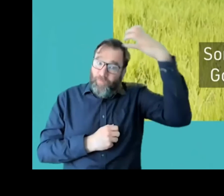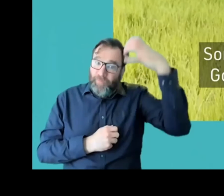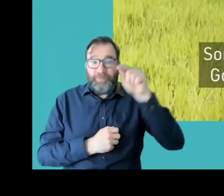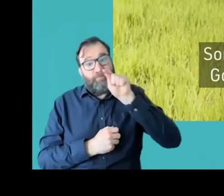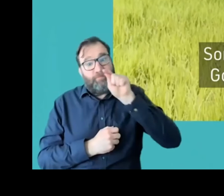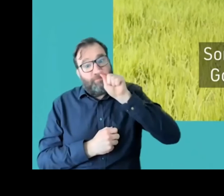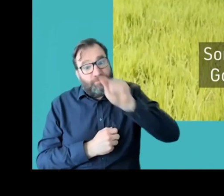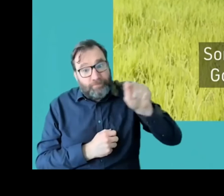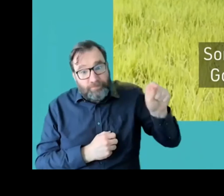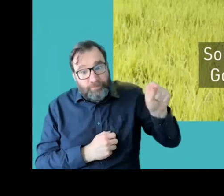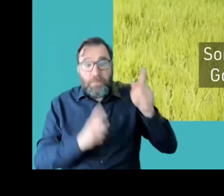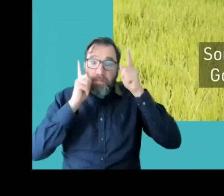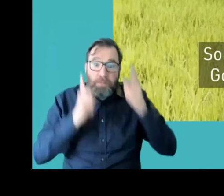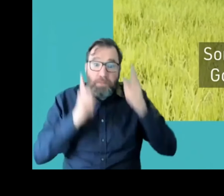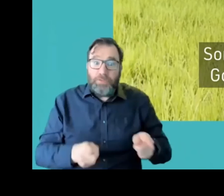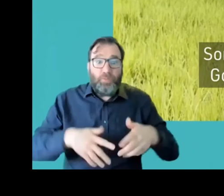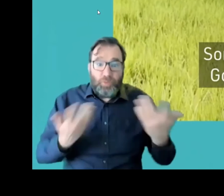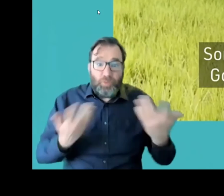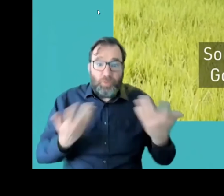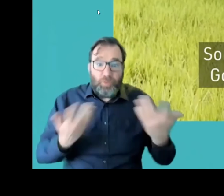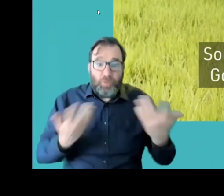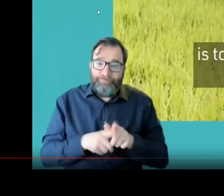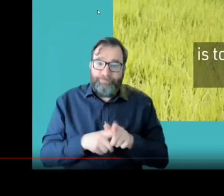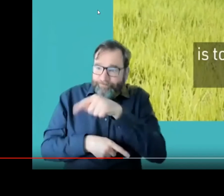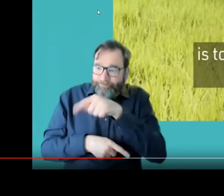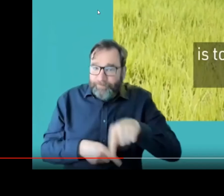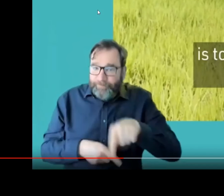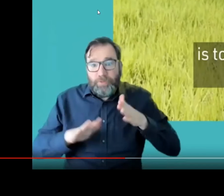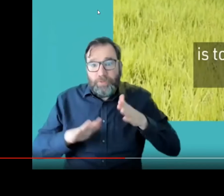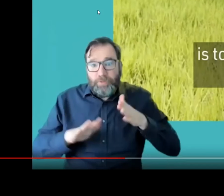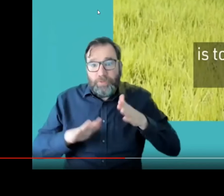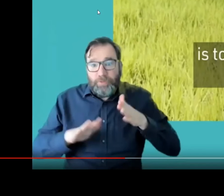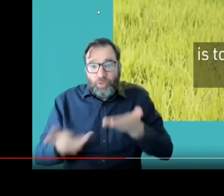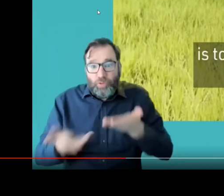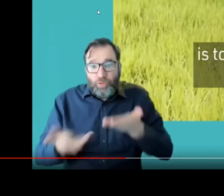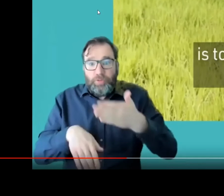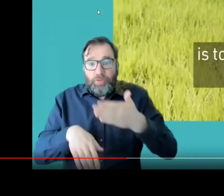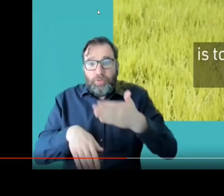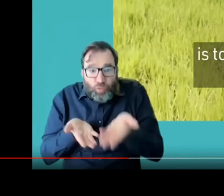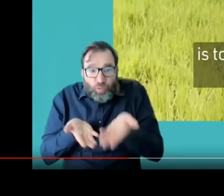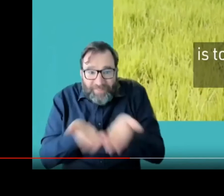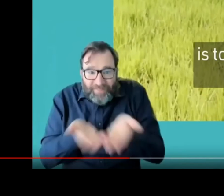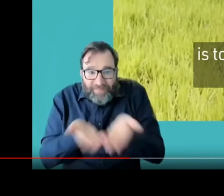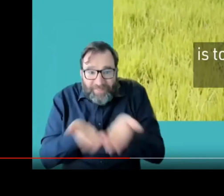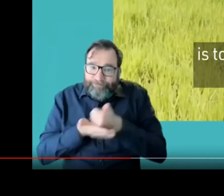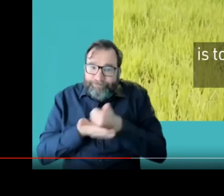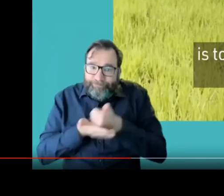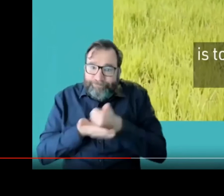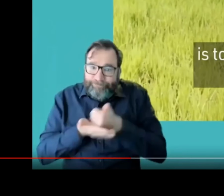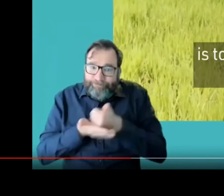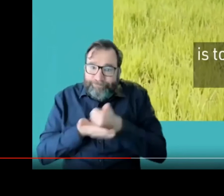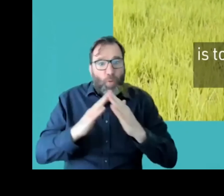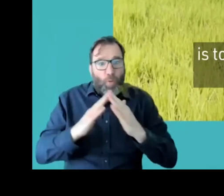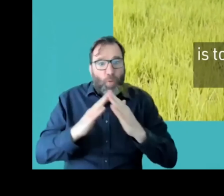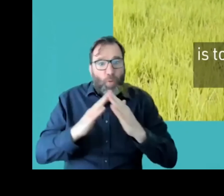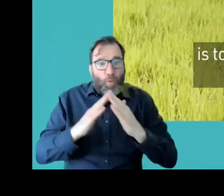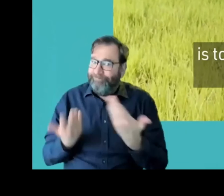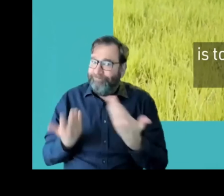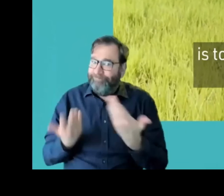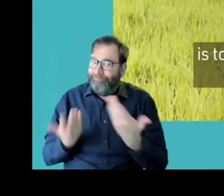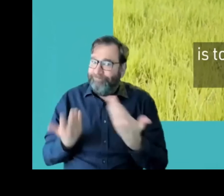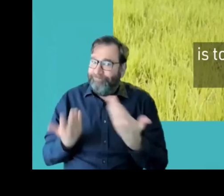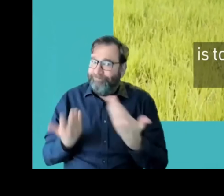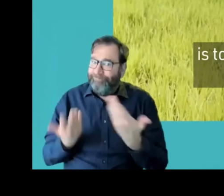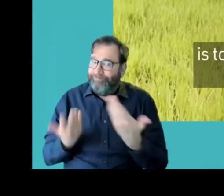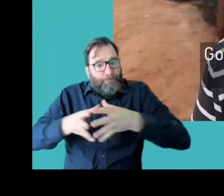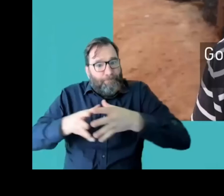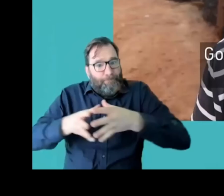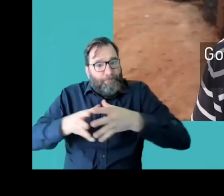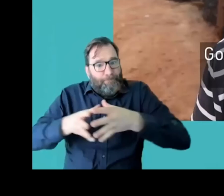những